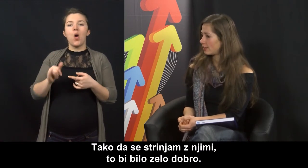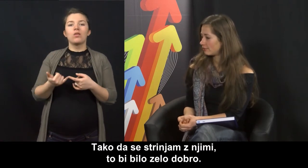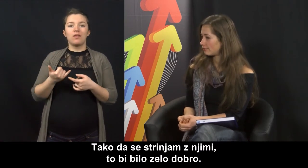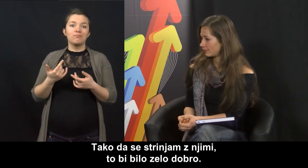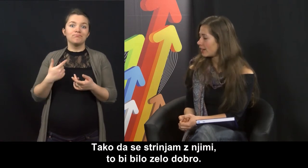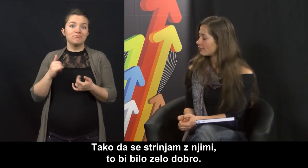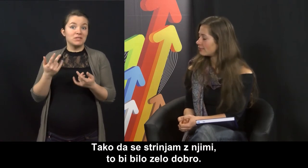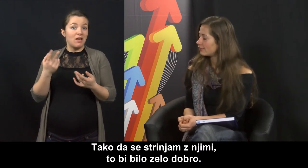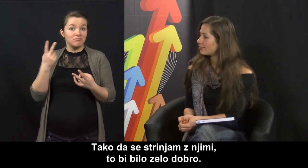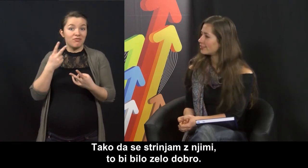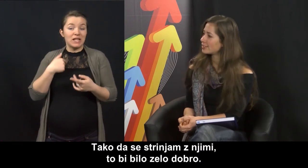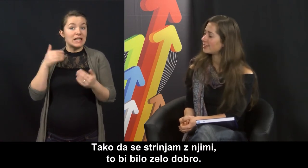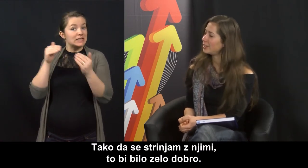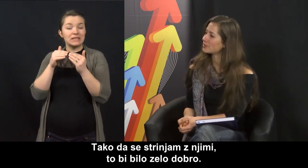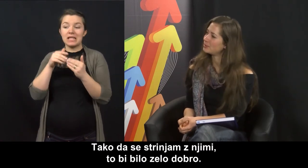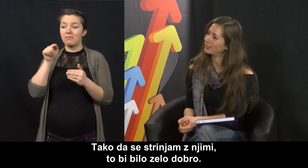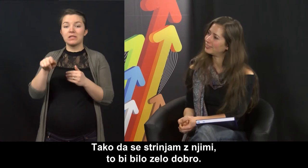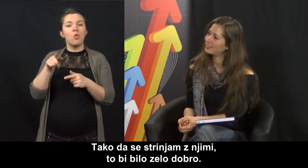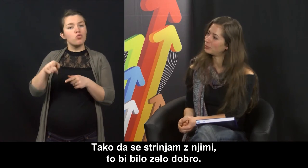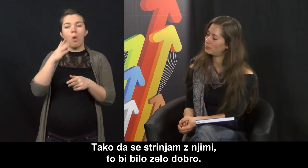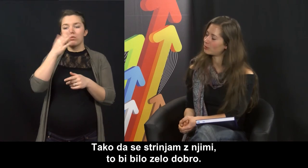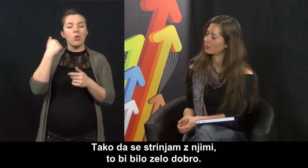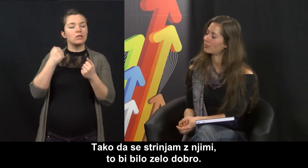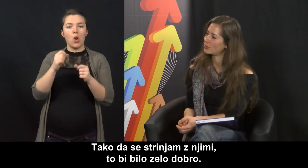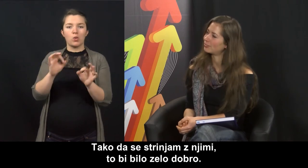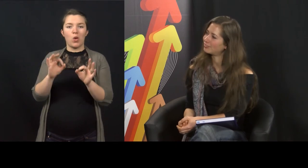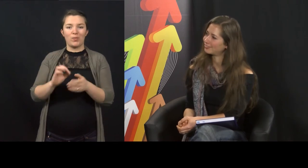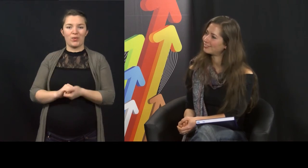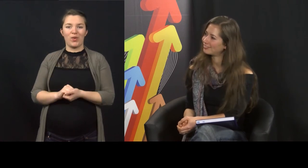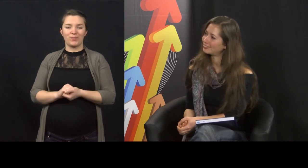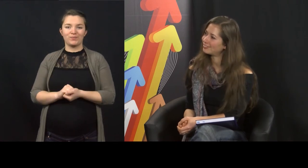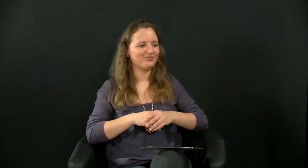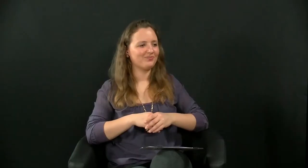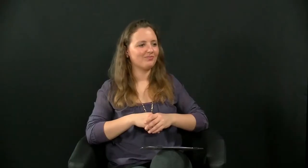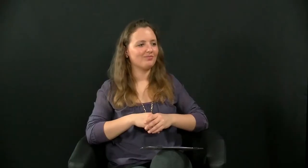Tako da, ja, se strinjam z njimi. To bi bilo zelo dobro.